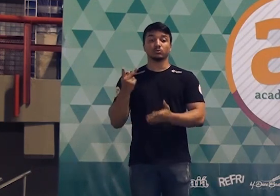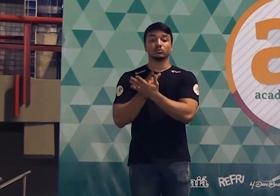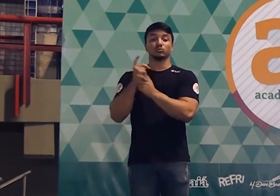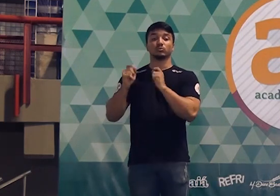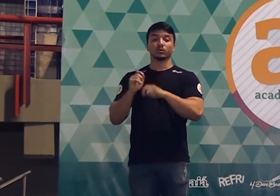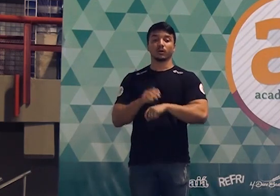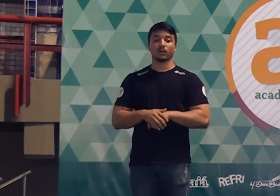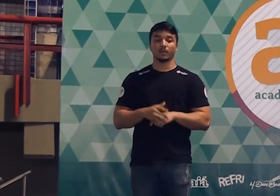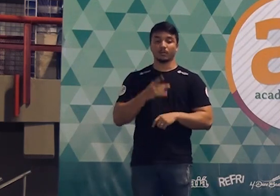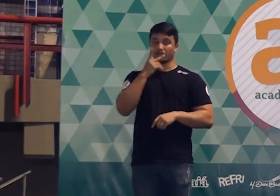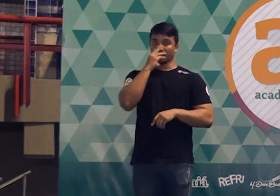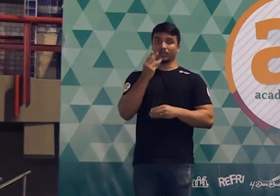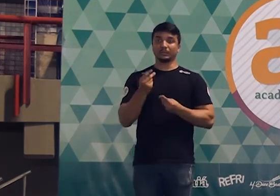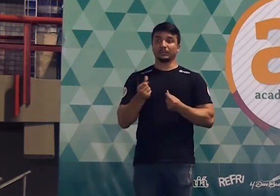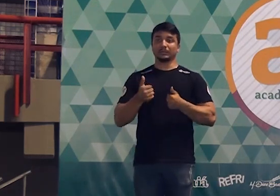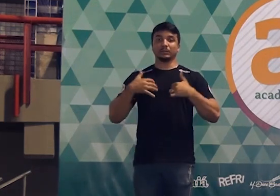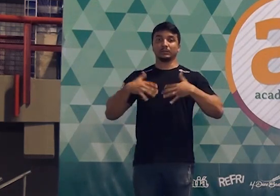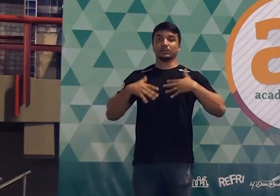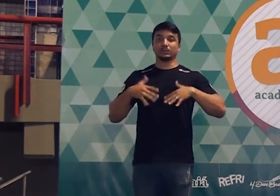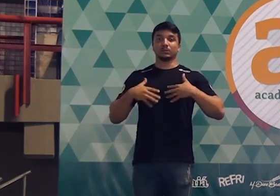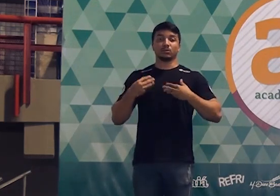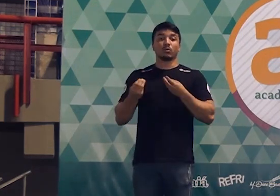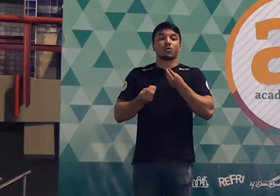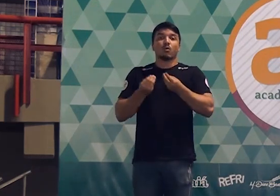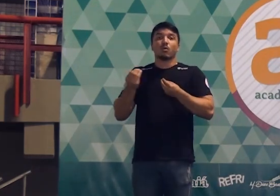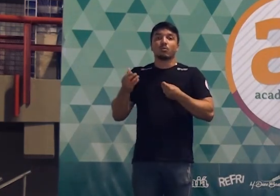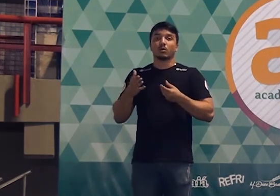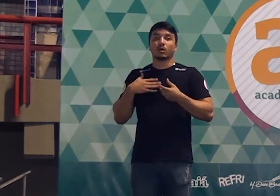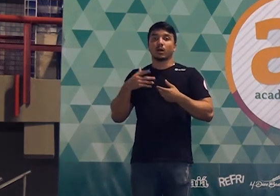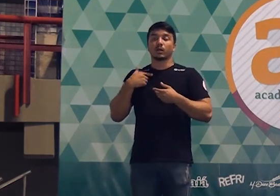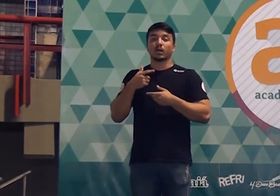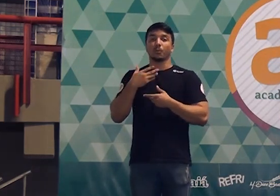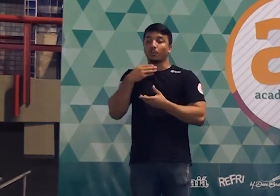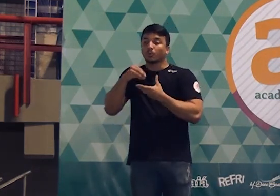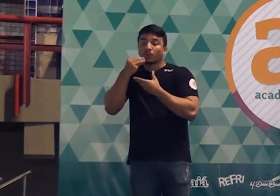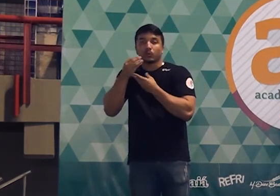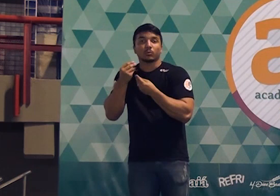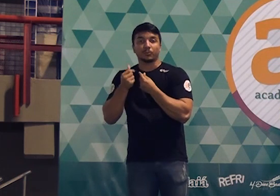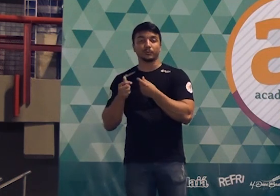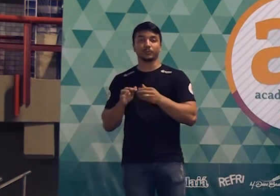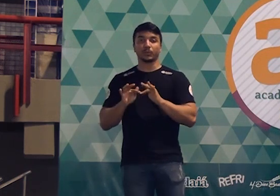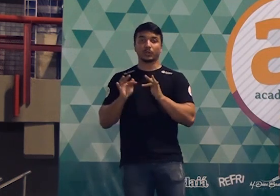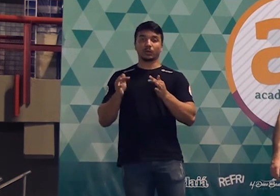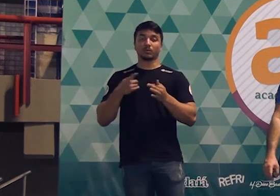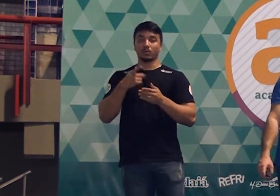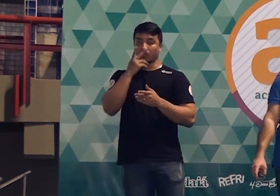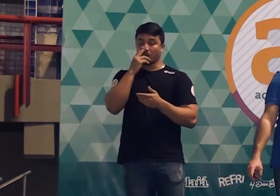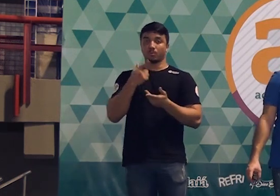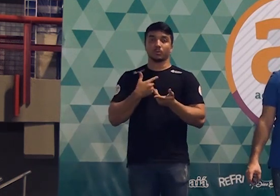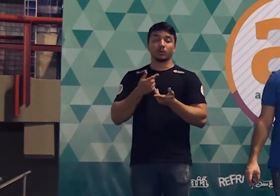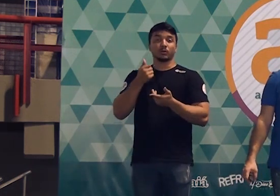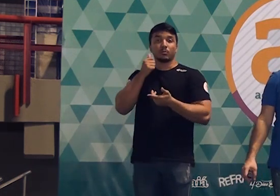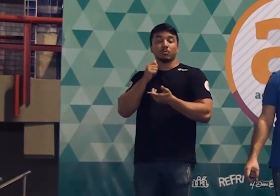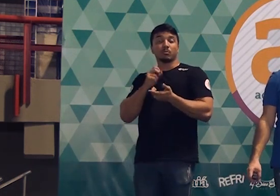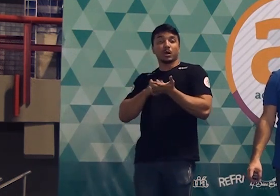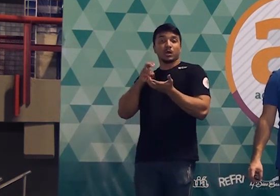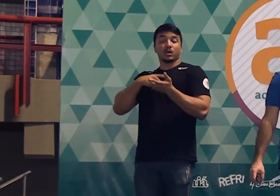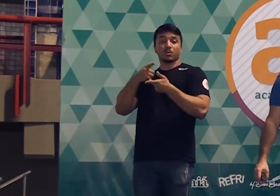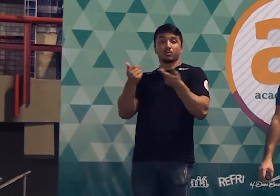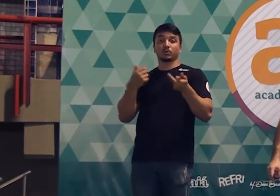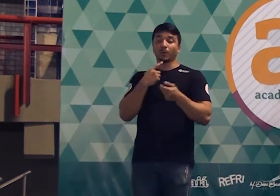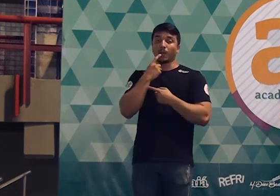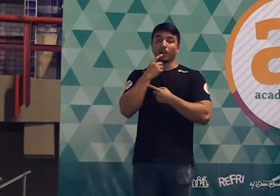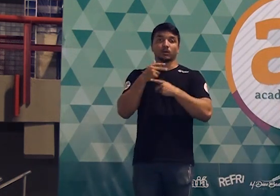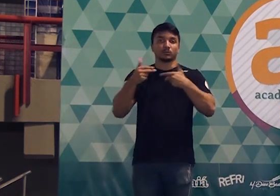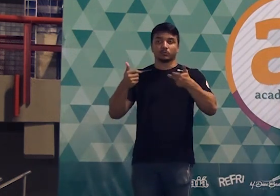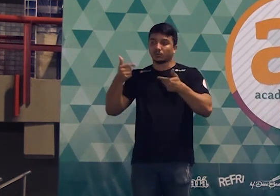Ixi, lascou foi tudo. E agora, cadê o meu Yakult, né? Para eu tomar aqui no meu café da manhã, meu gagalzinho, o meu